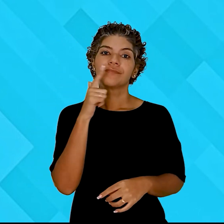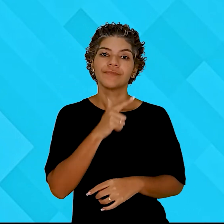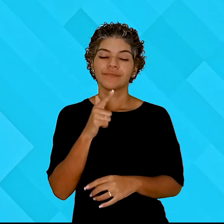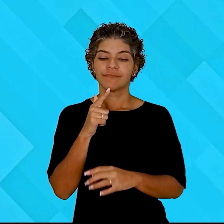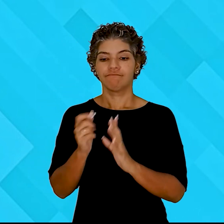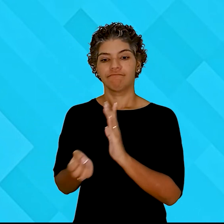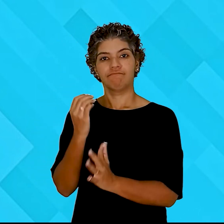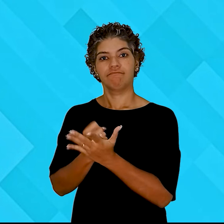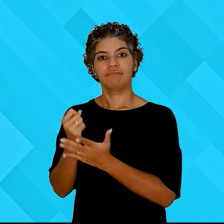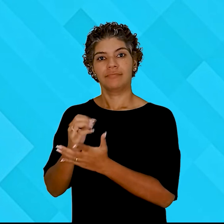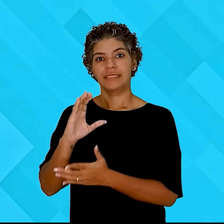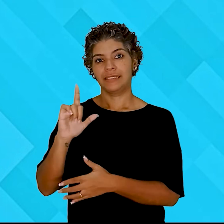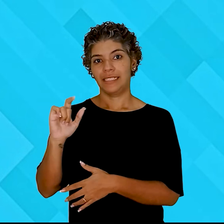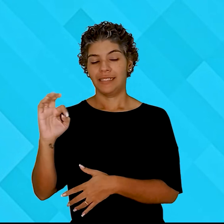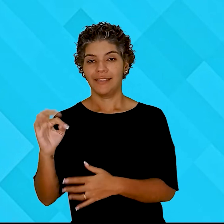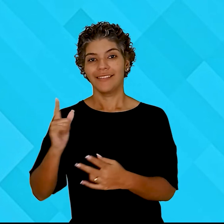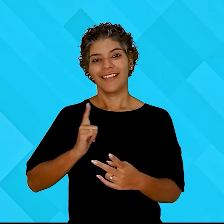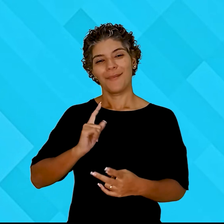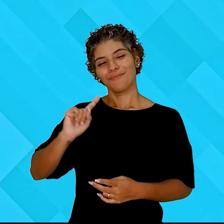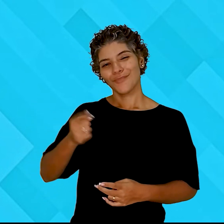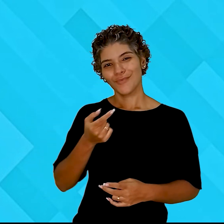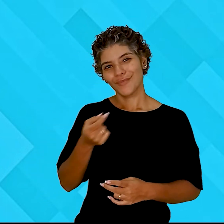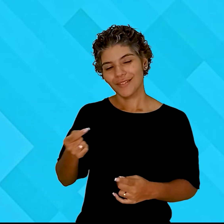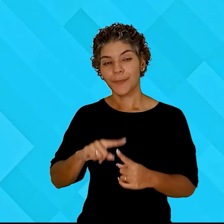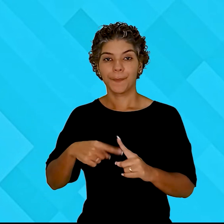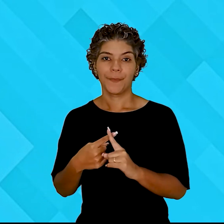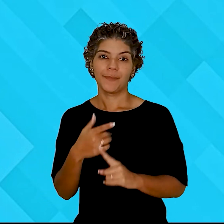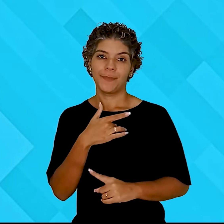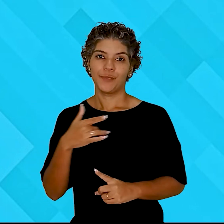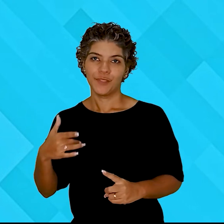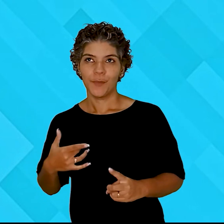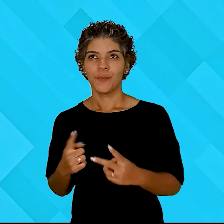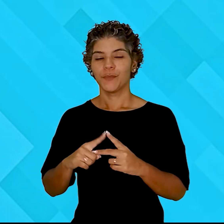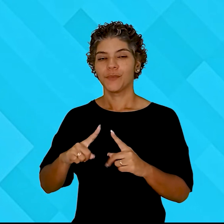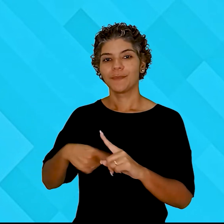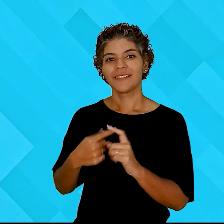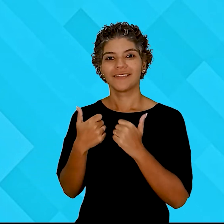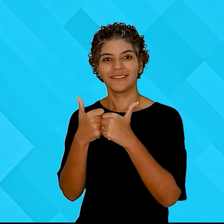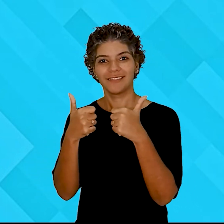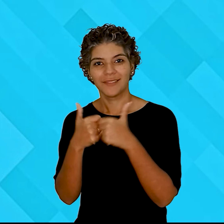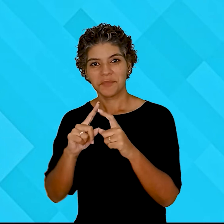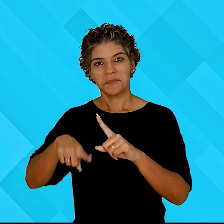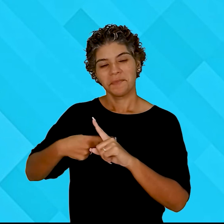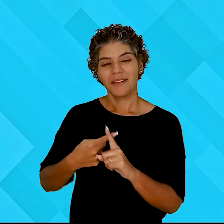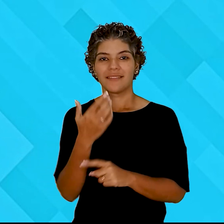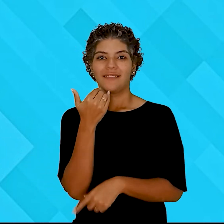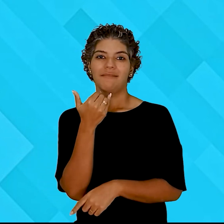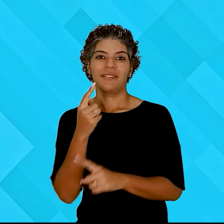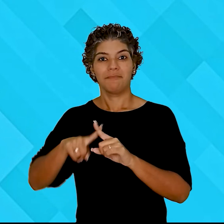eu vou ter um plano de saúde, ou eu vou ter um vale transporte, um vale alimentação, vou ter horário de entrada e de saída. E aí,